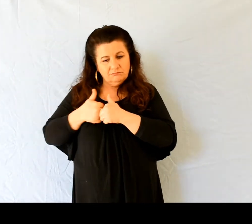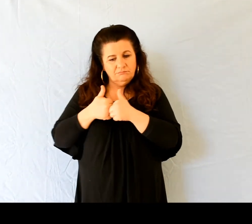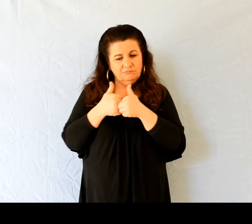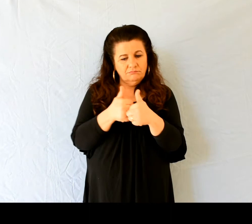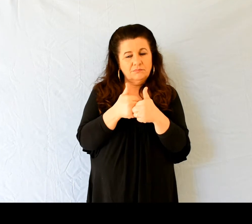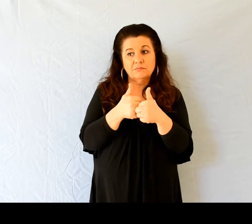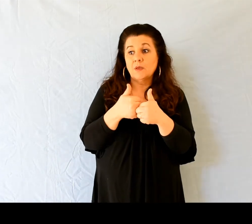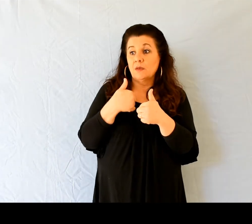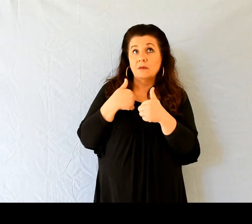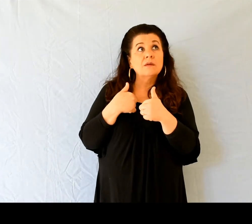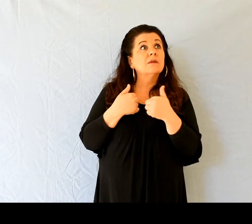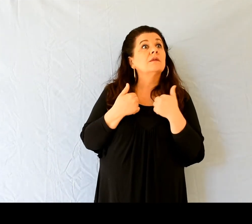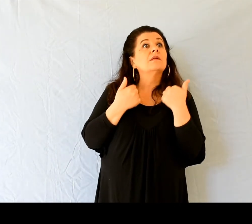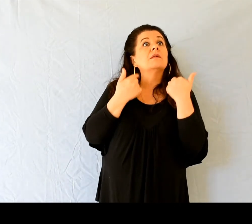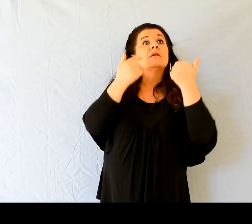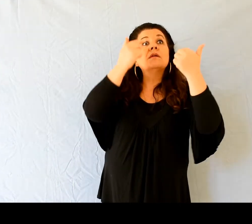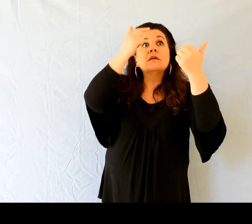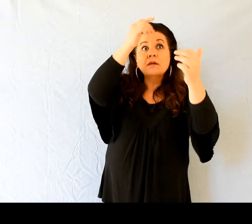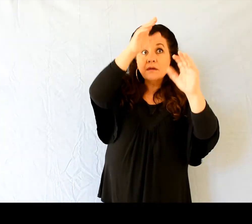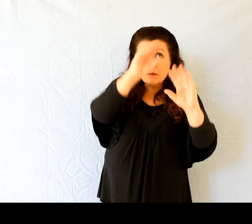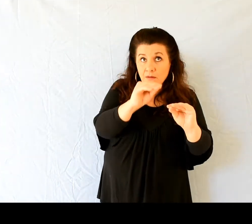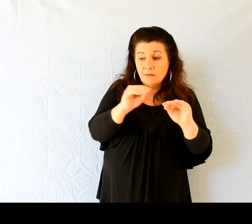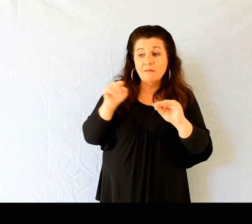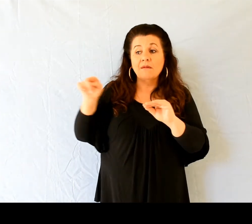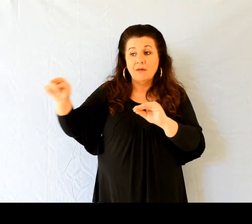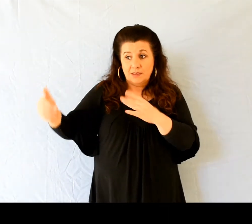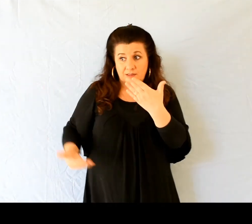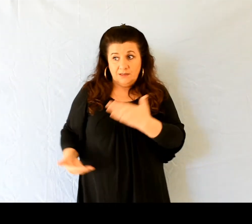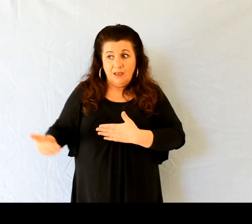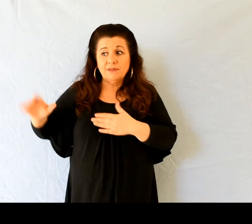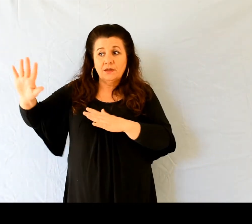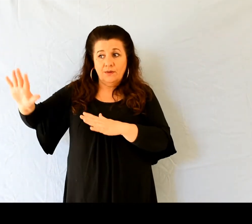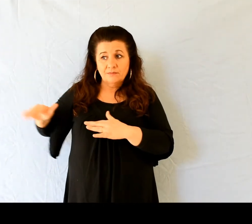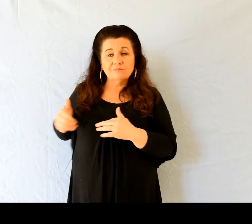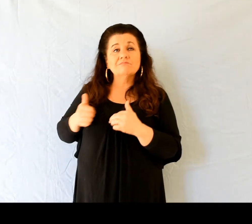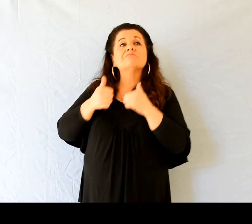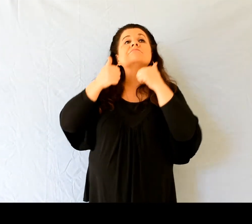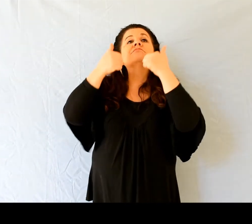suis, là aussi sera mon serviteur.